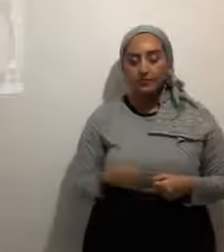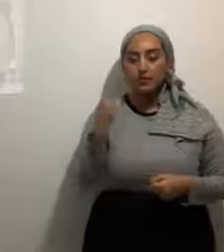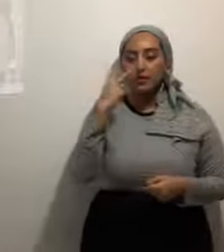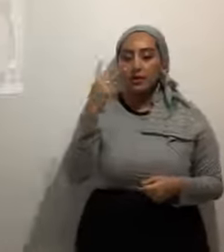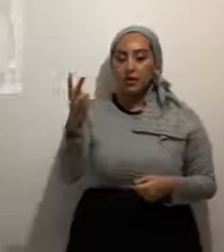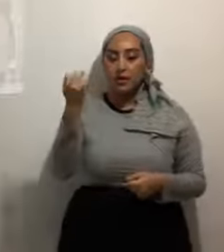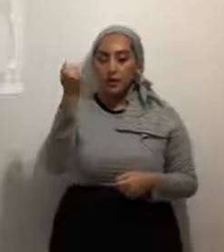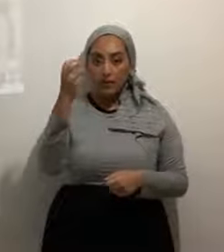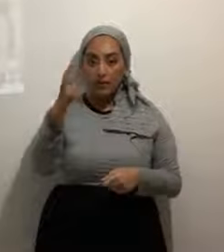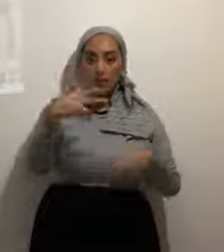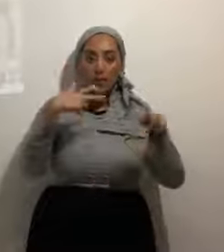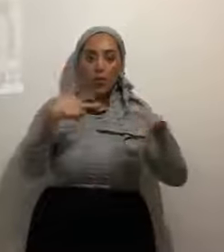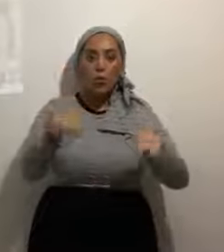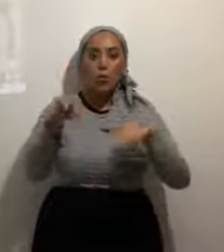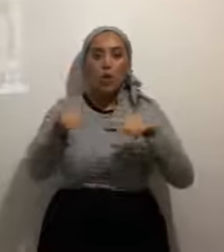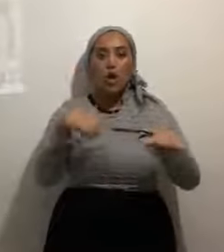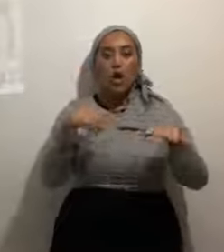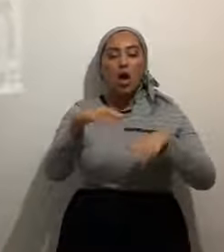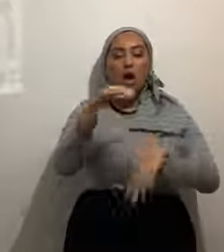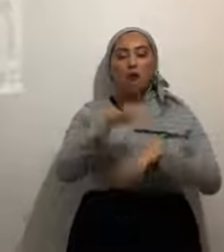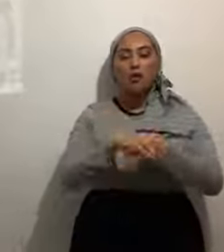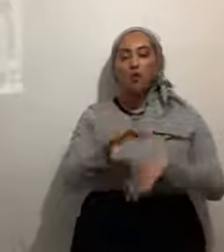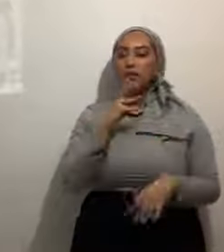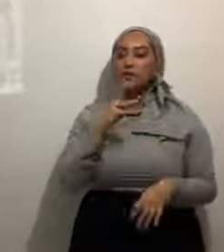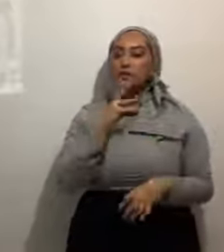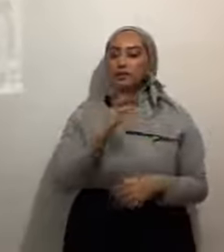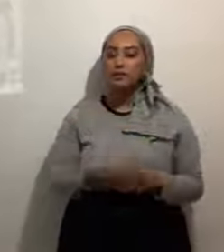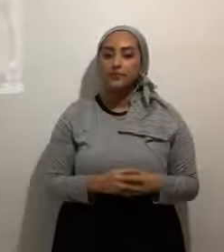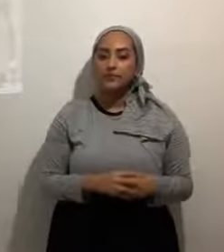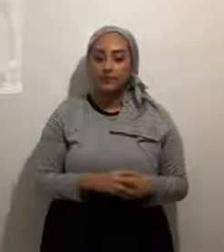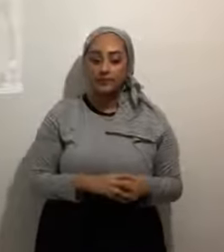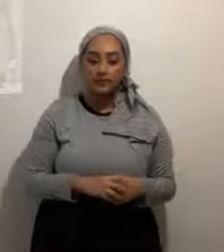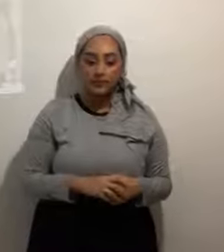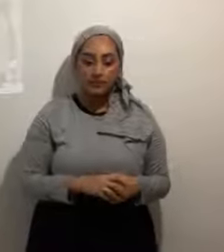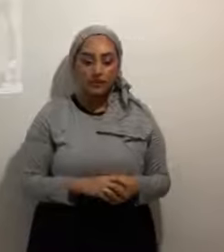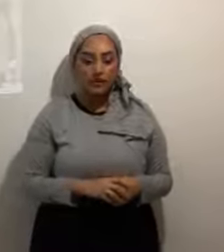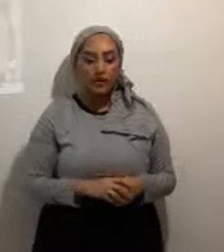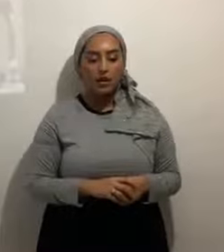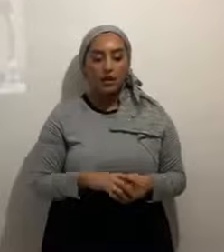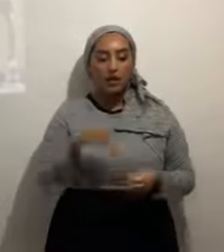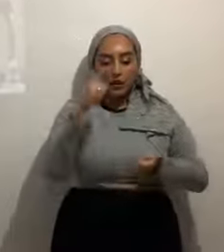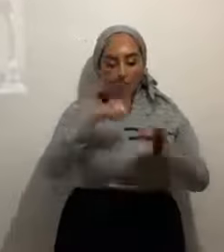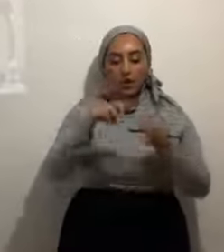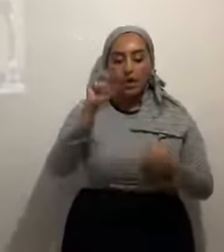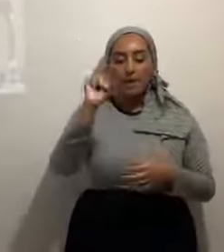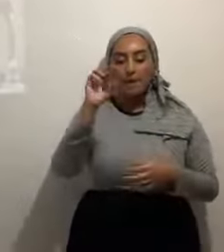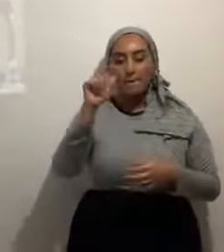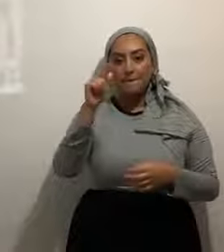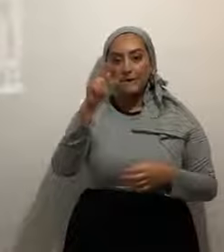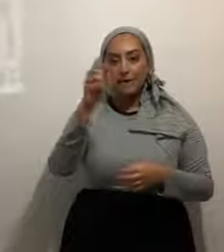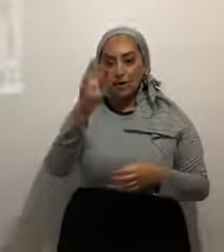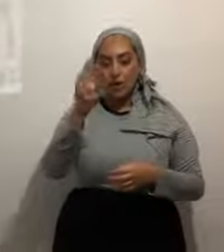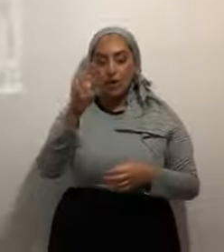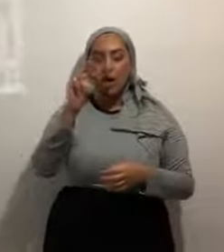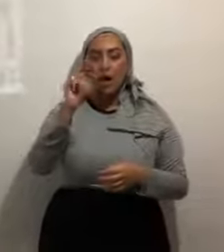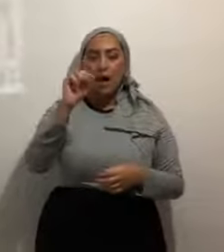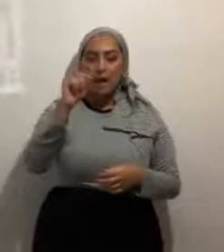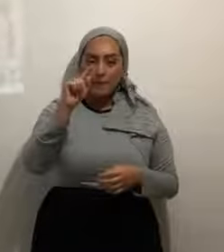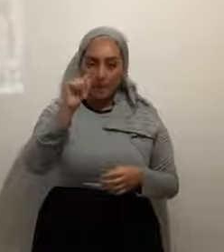que andaba sobre el mar? Bueno, ahora vamos a Mateo, vamos para allá. Eso, Mateo 14, todos